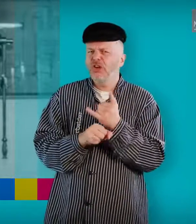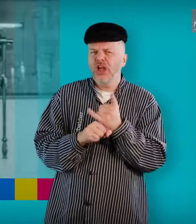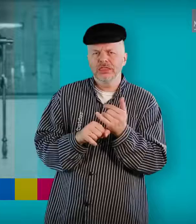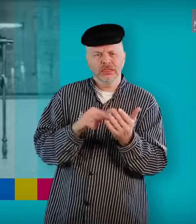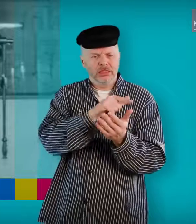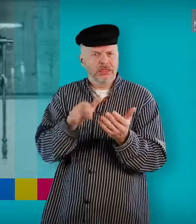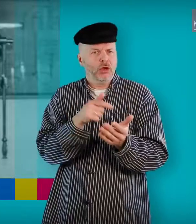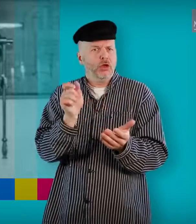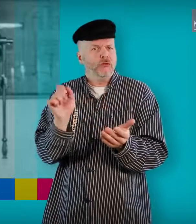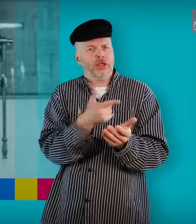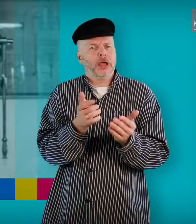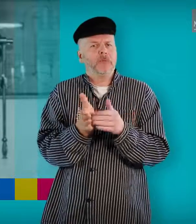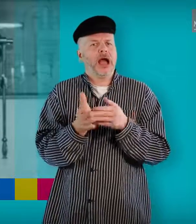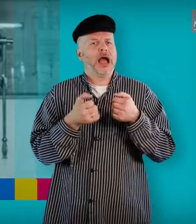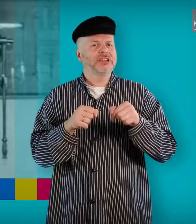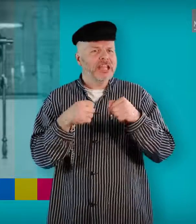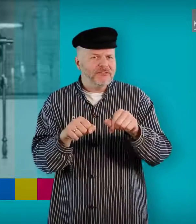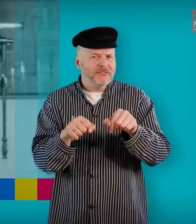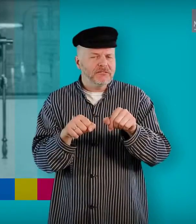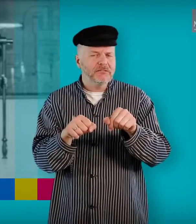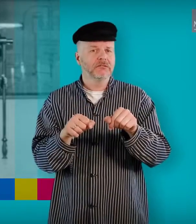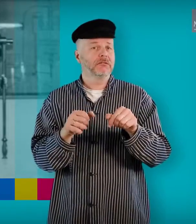effektivisere arbeidet eller lage en maskin